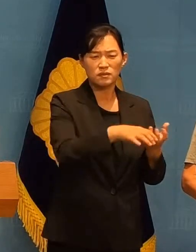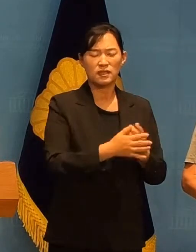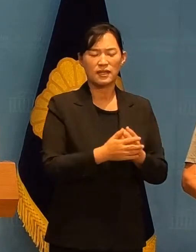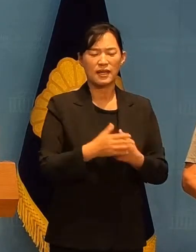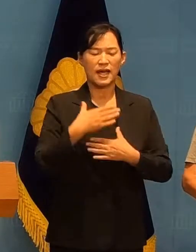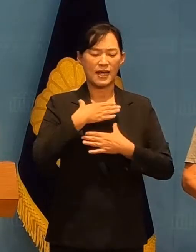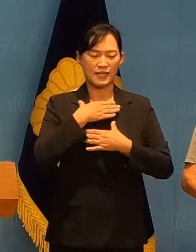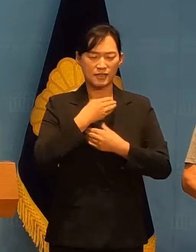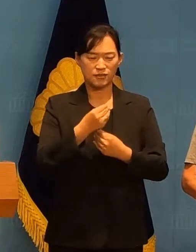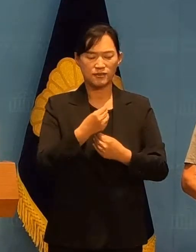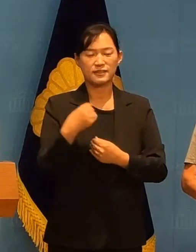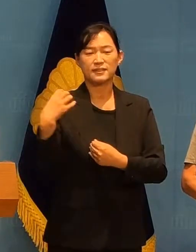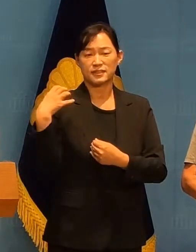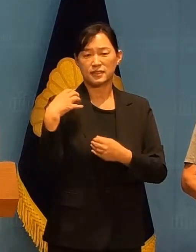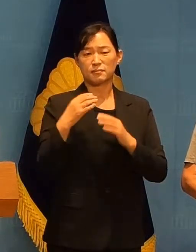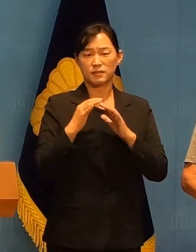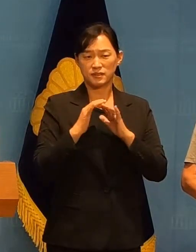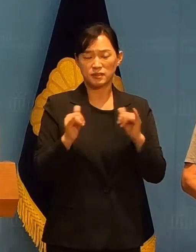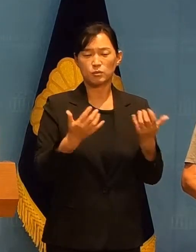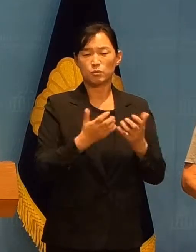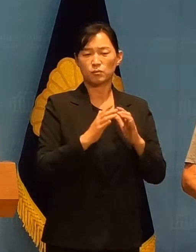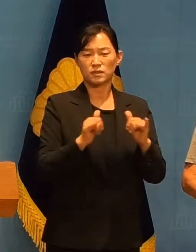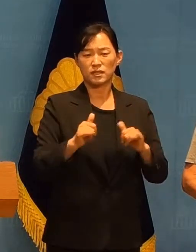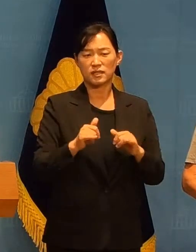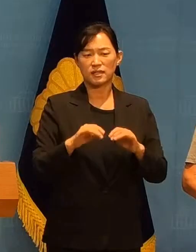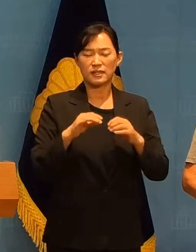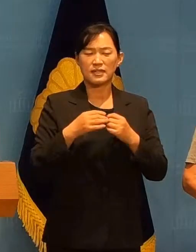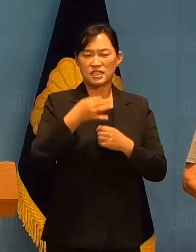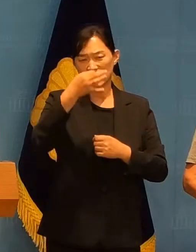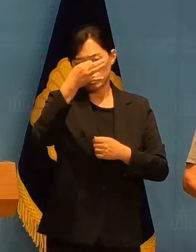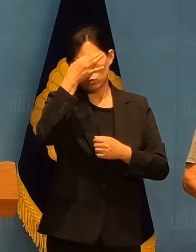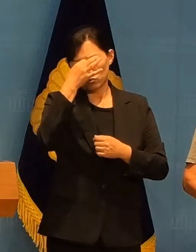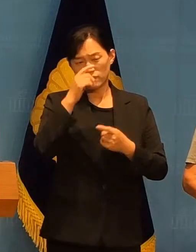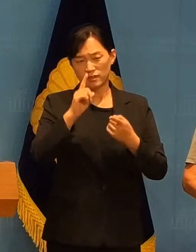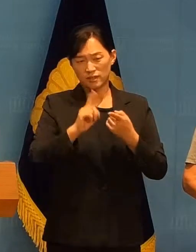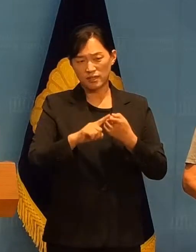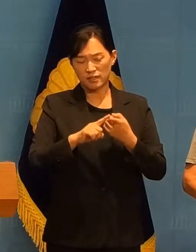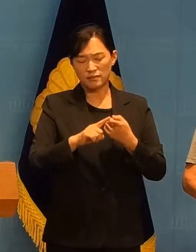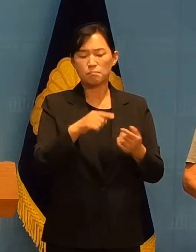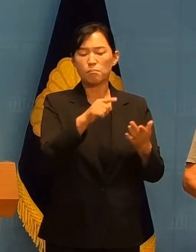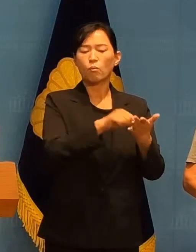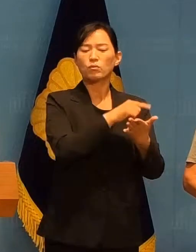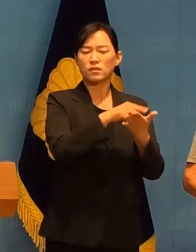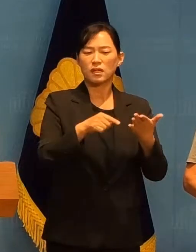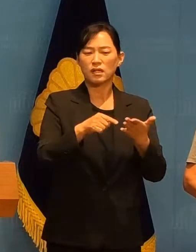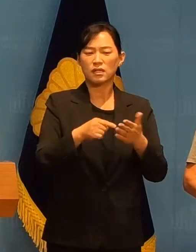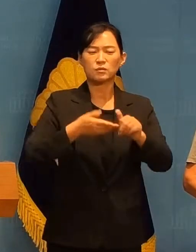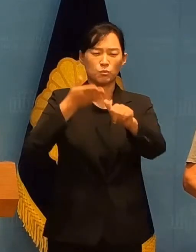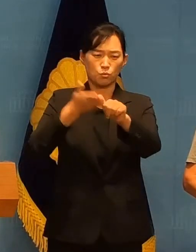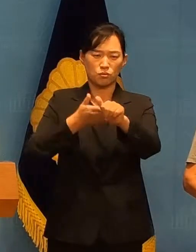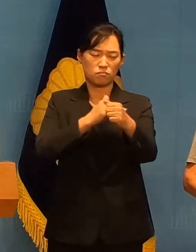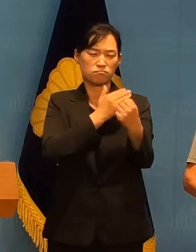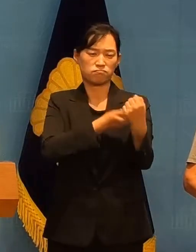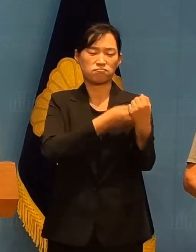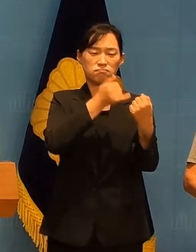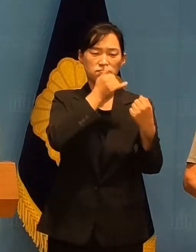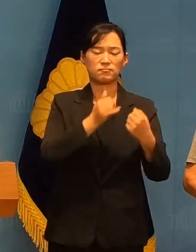책임지는 노동자이며 땀과 기술에 대한 정당한 보상을 요구할 권리가